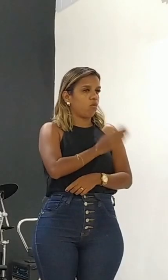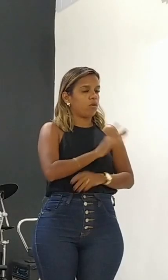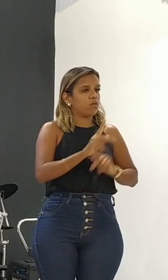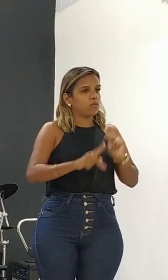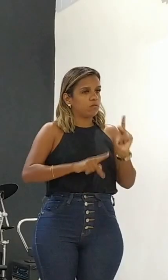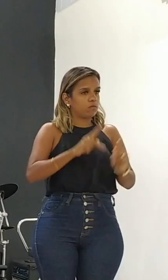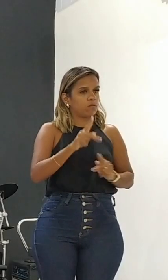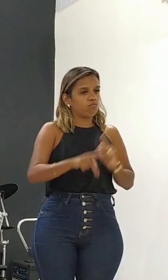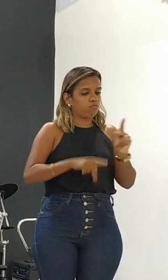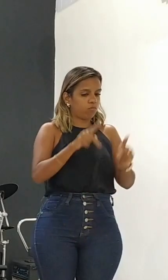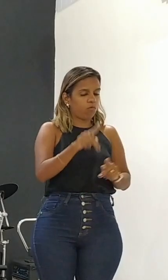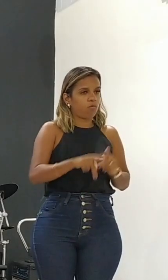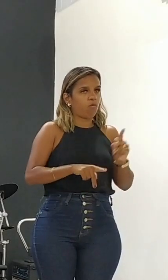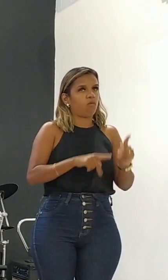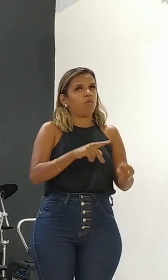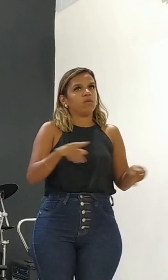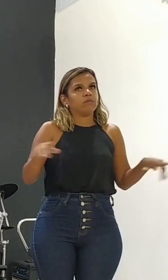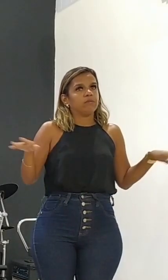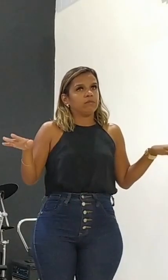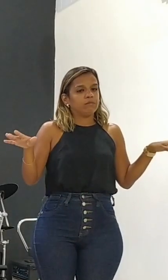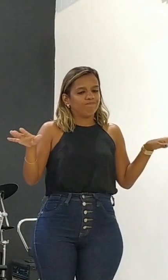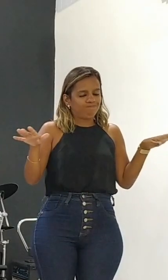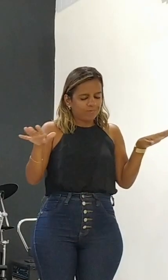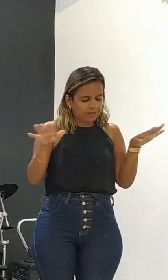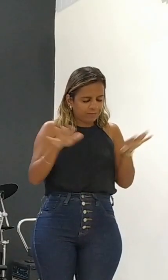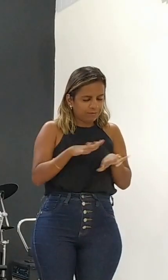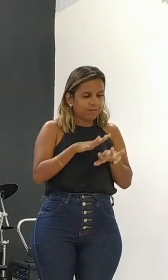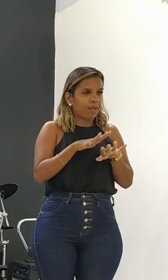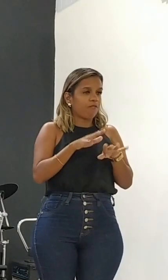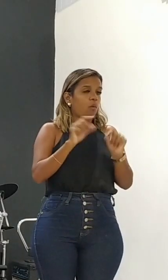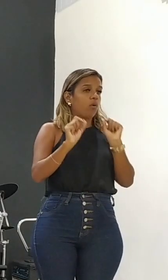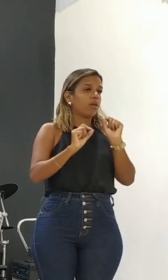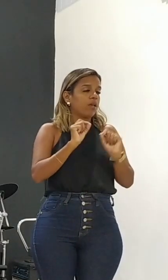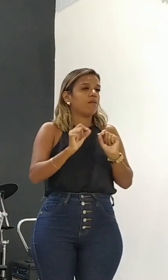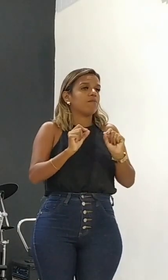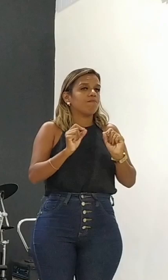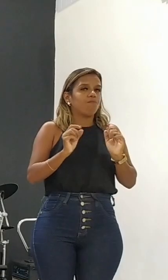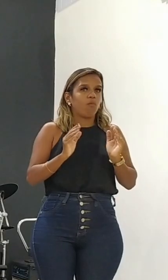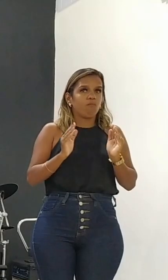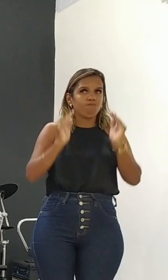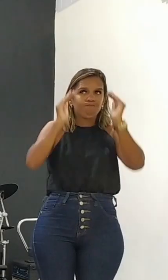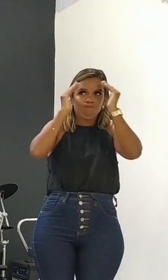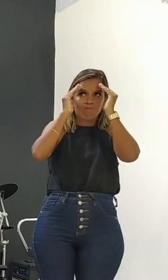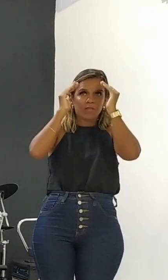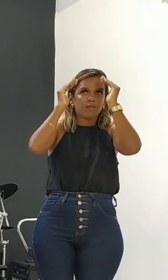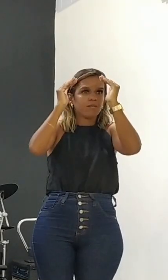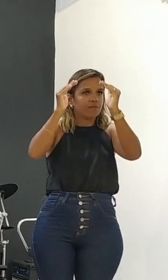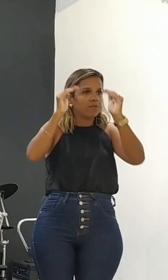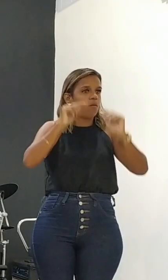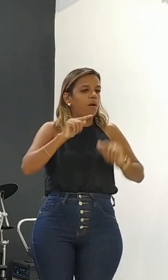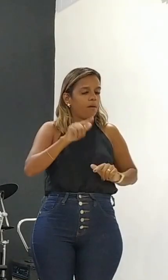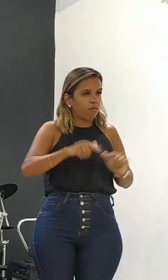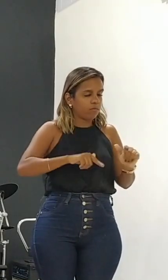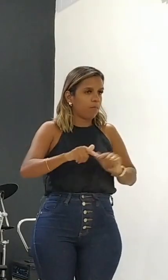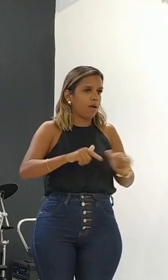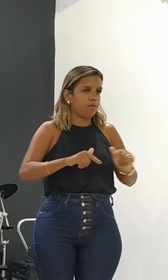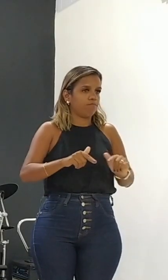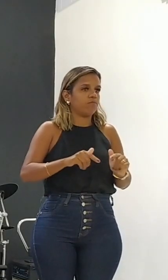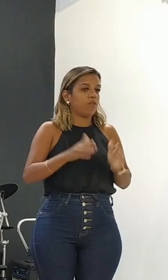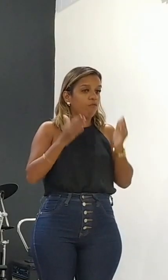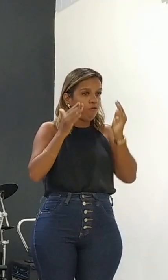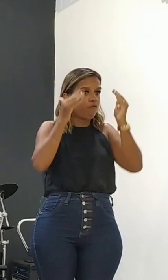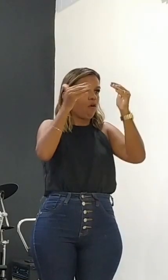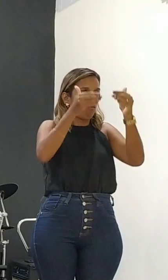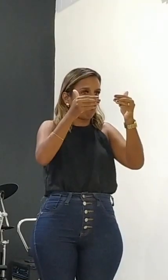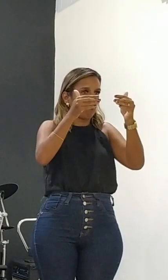povo se inclinava a trabalhar. Irmão, quando o coração do povo se inclina a trabalhar, não há